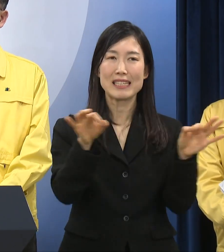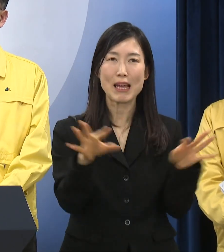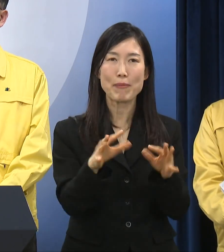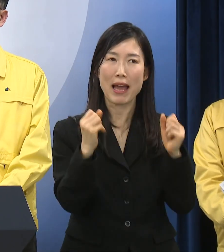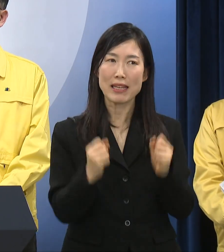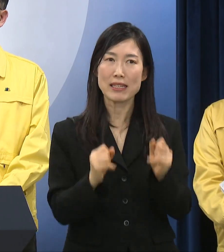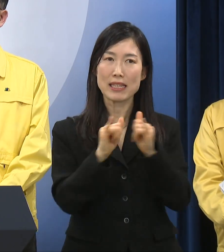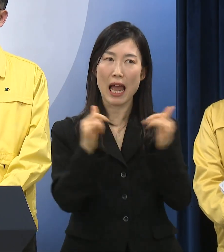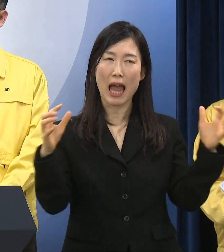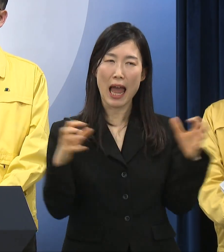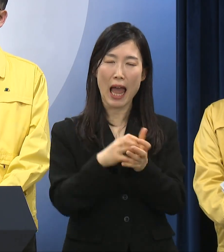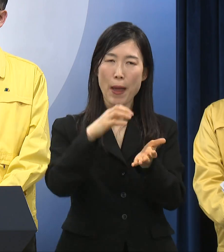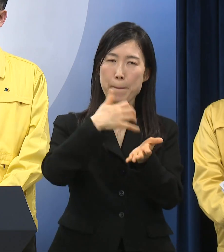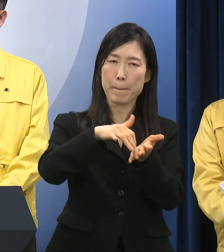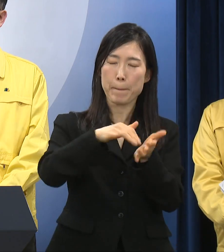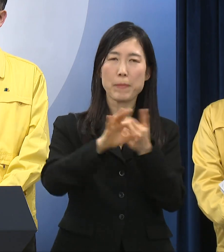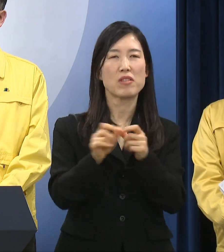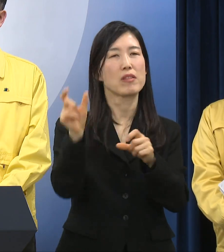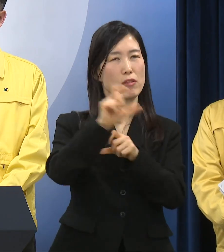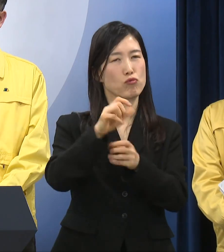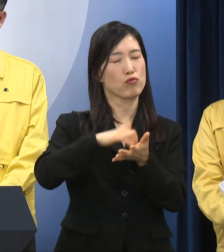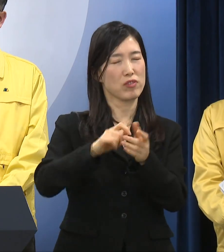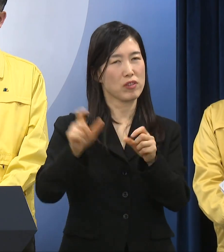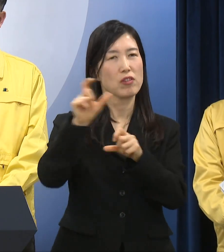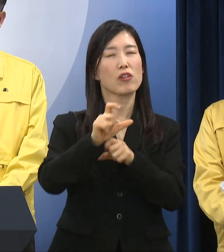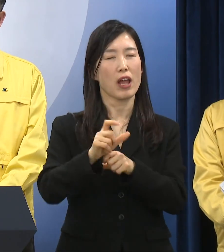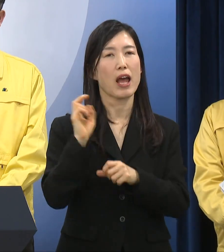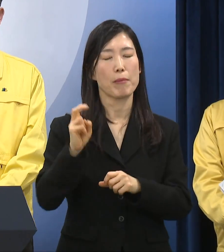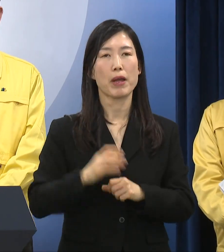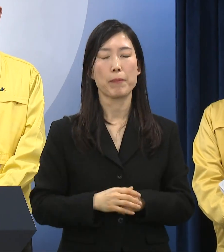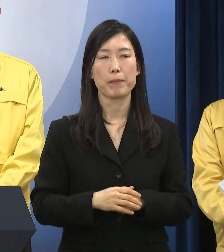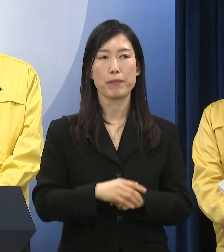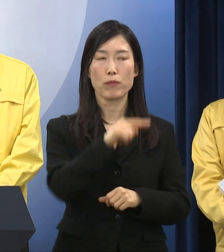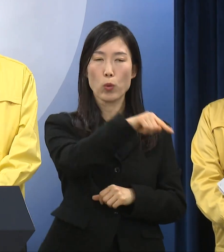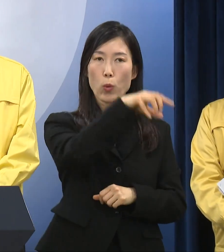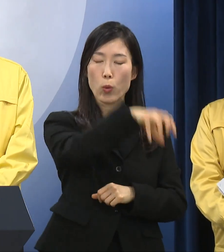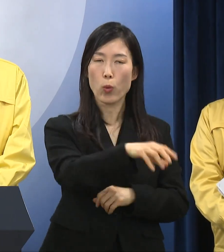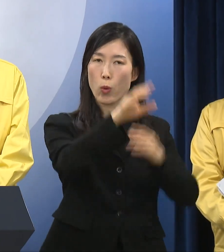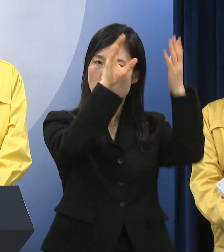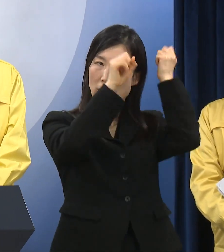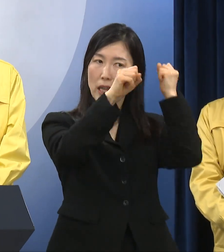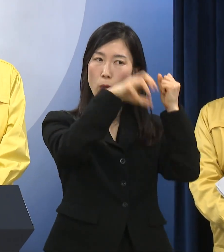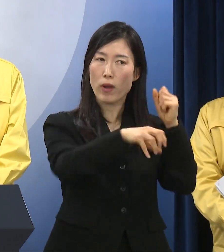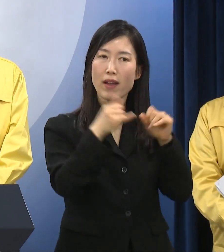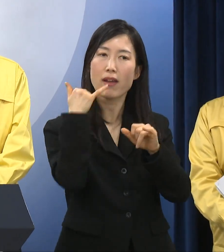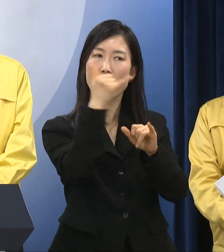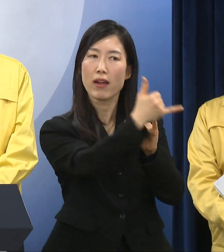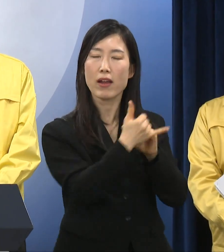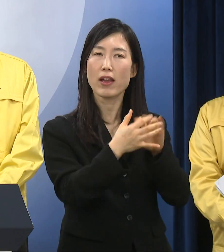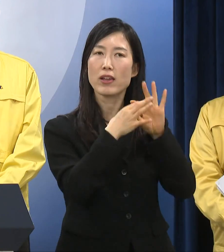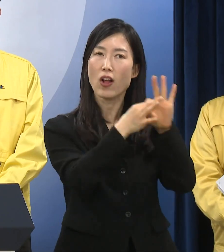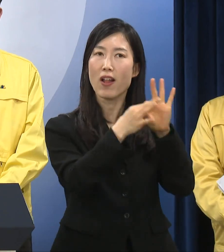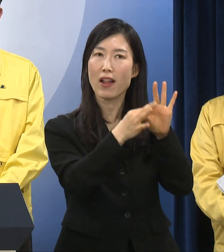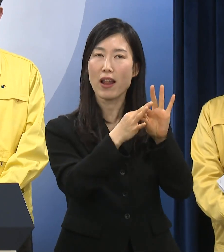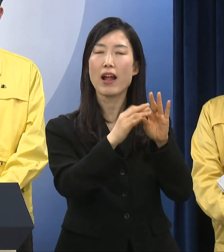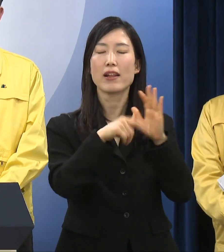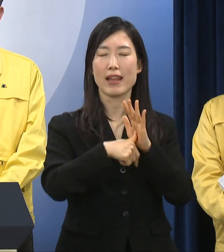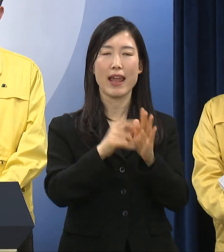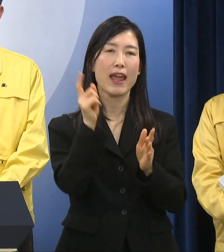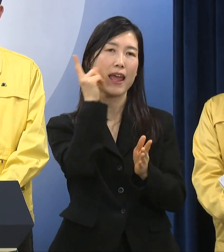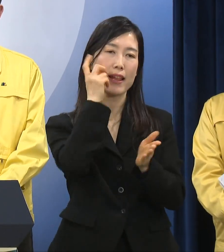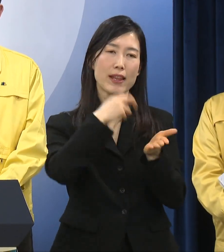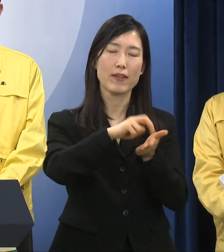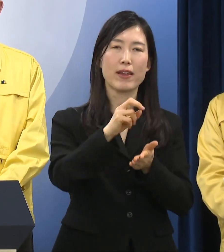숫자가 더 많아질 것으로 저희가 예상을 하고 있고요. 중간에 저희 대사관을 통해서 연락 주시는 분들에게